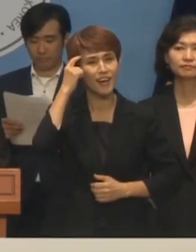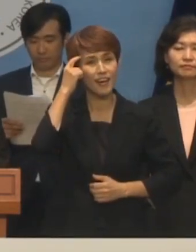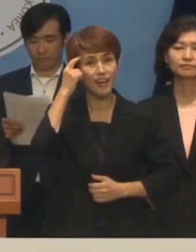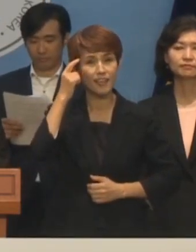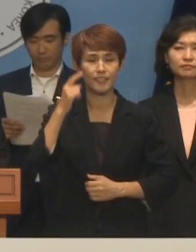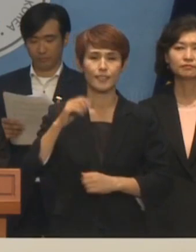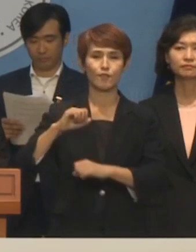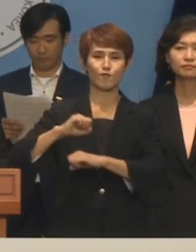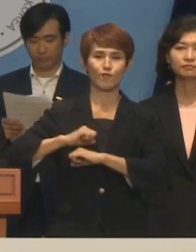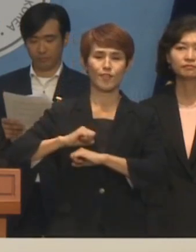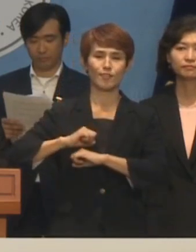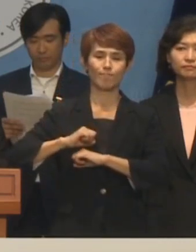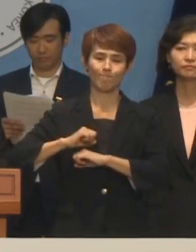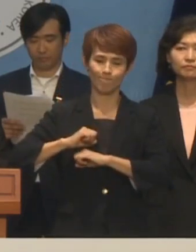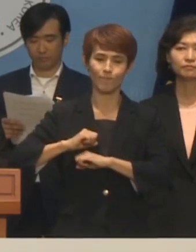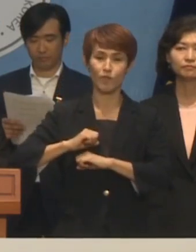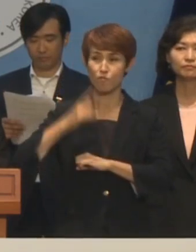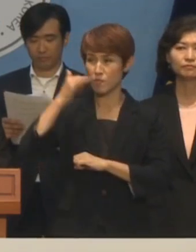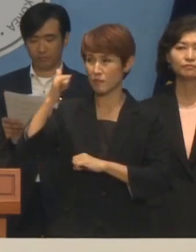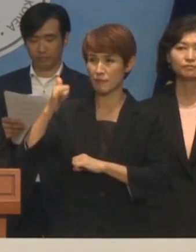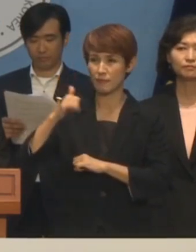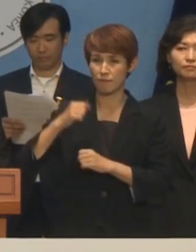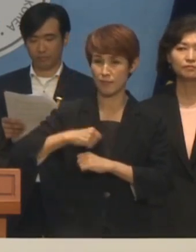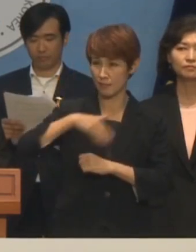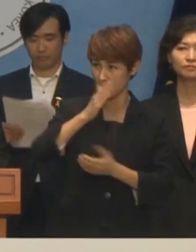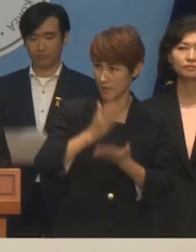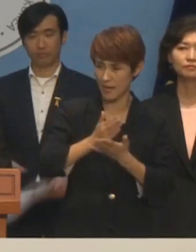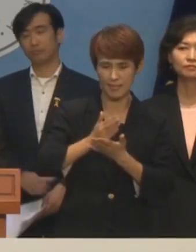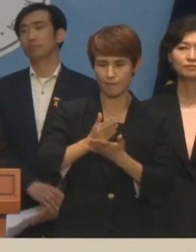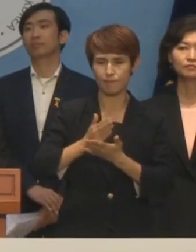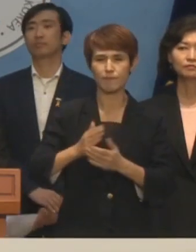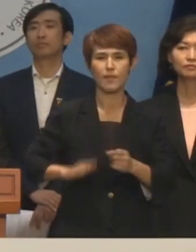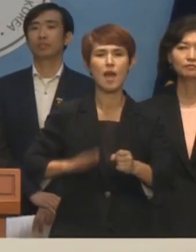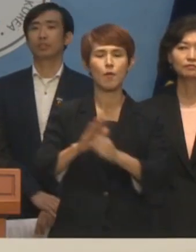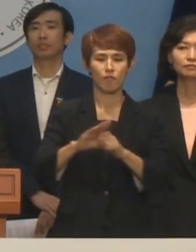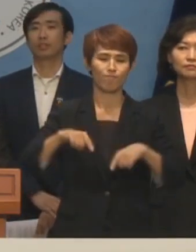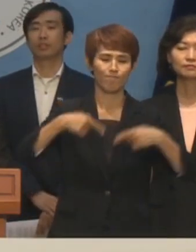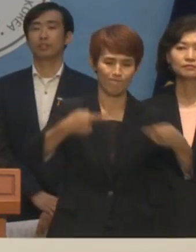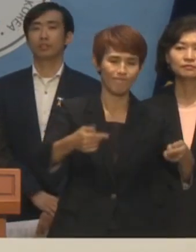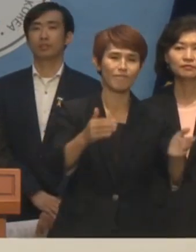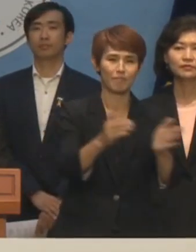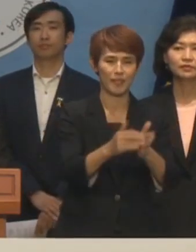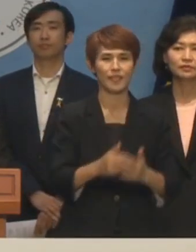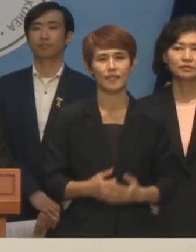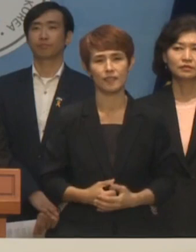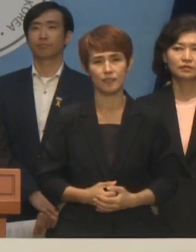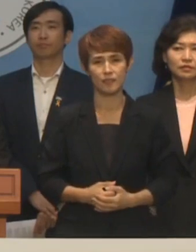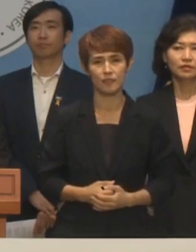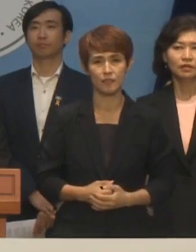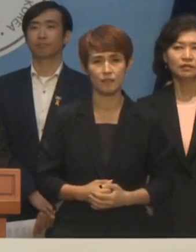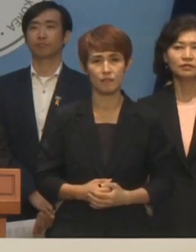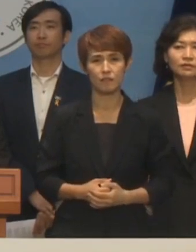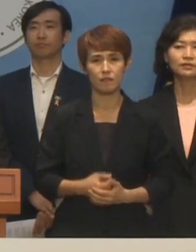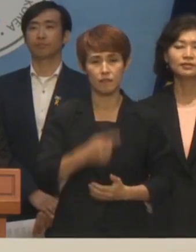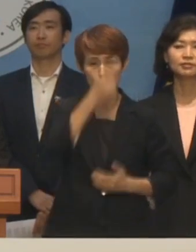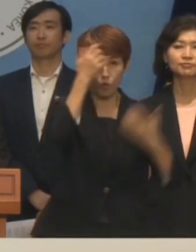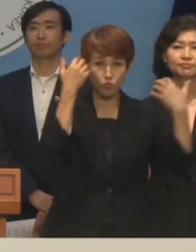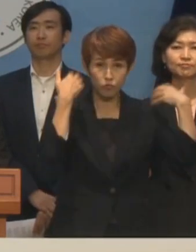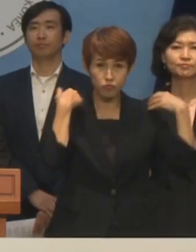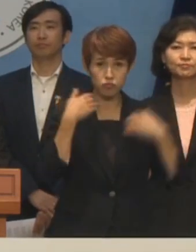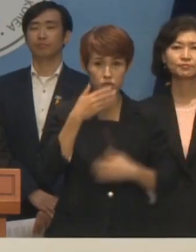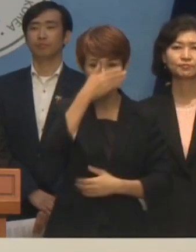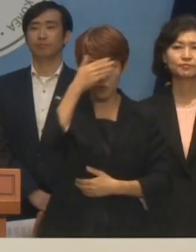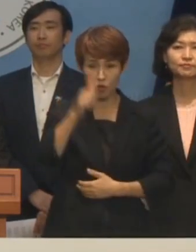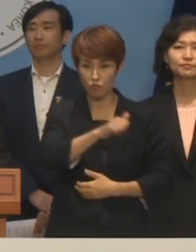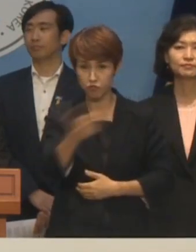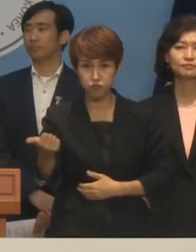하나로 부모님이 반대를 무릅쓰고 그 힘들다는 해병에 자원했습니다. 그러나 국가는 그 청년의 죽음을